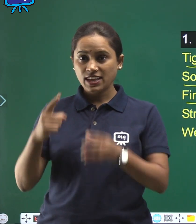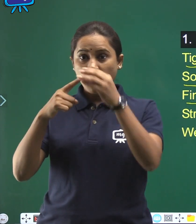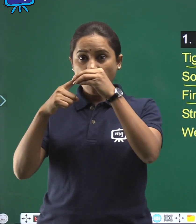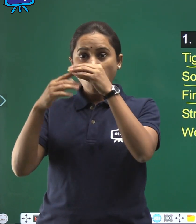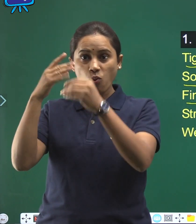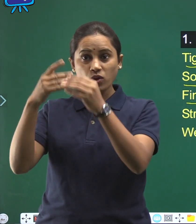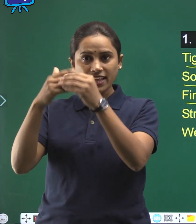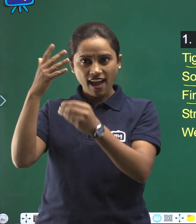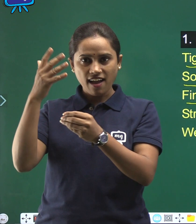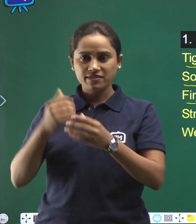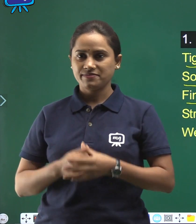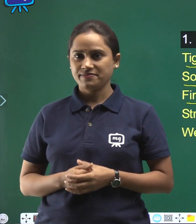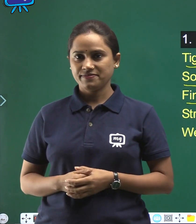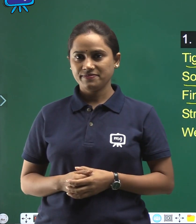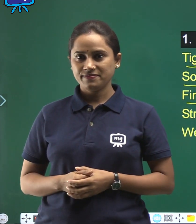उंगलियां.